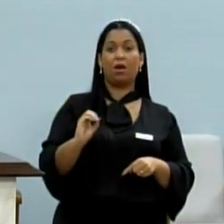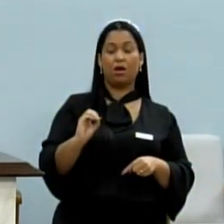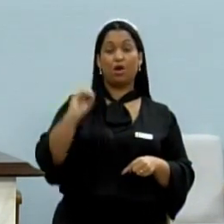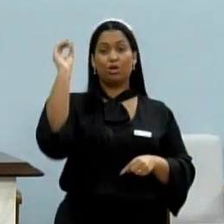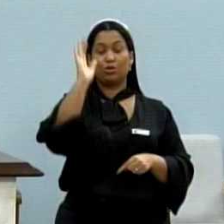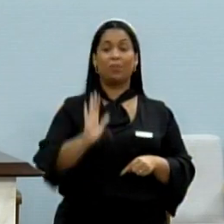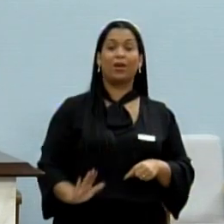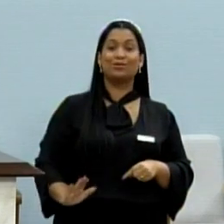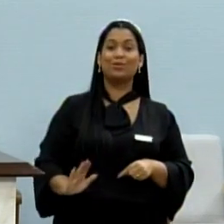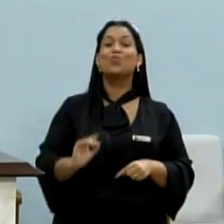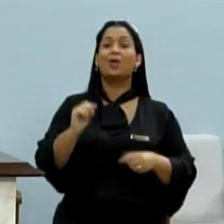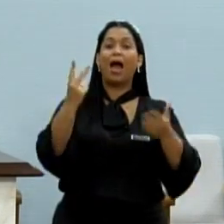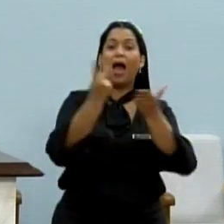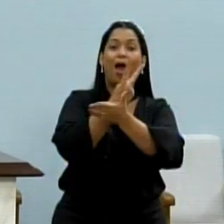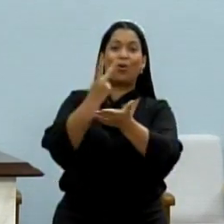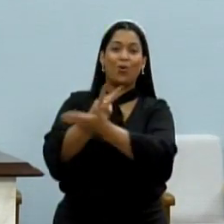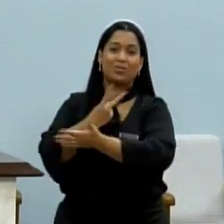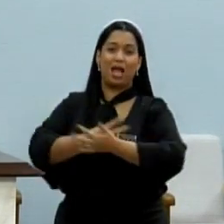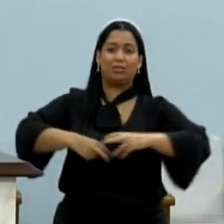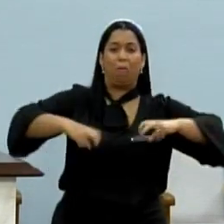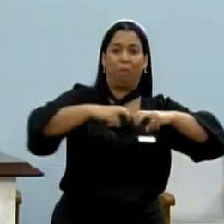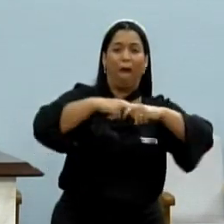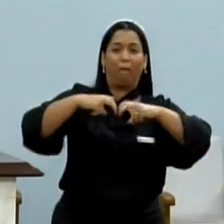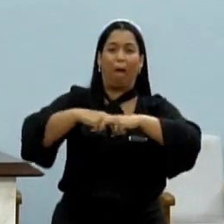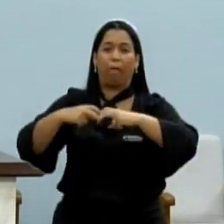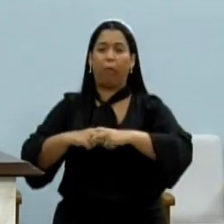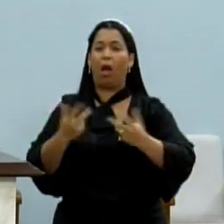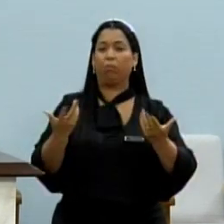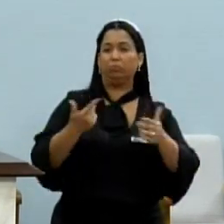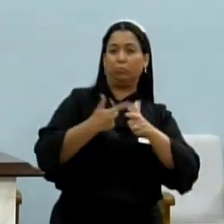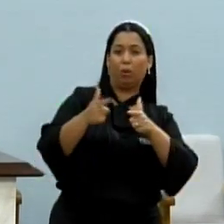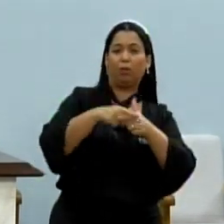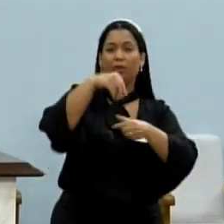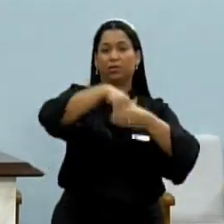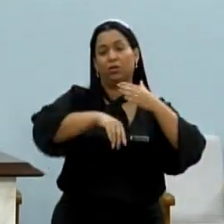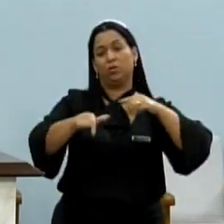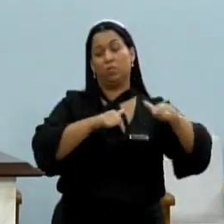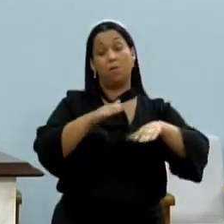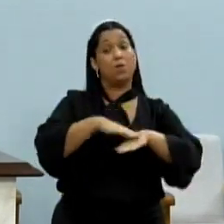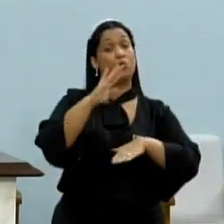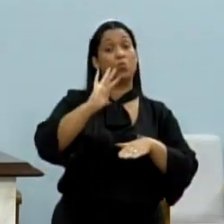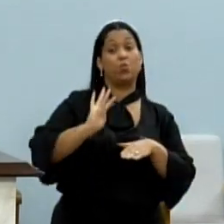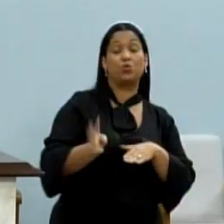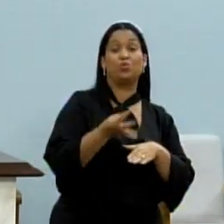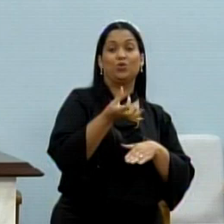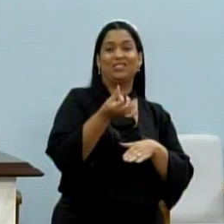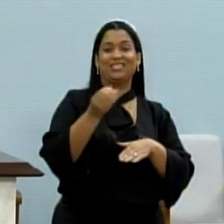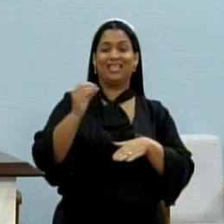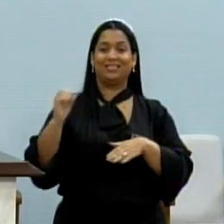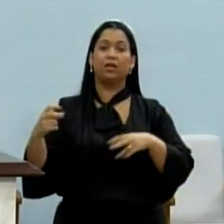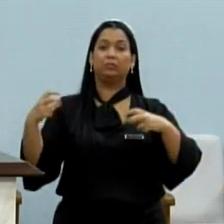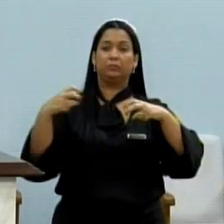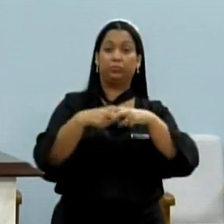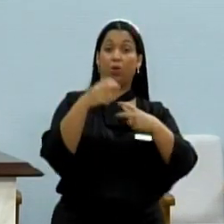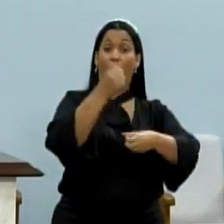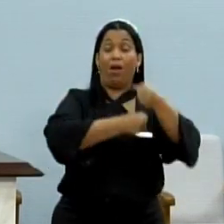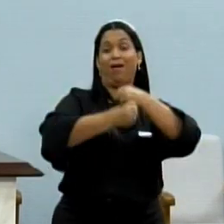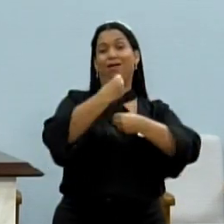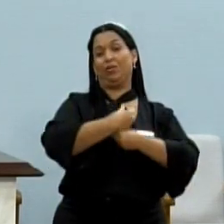de acidentes do trabalho. Como o vereador Pedro já nos trouxe, mais de 4.600 acidentes no ano